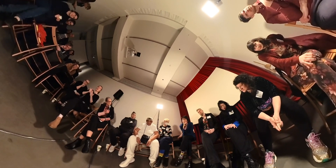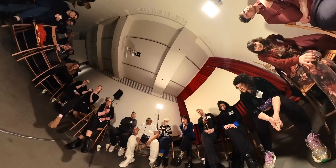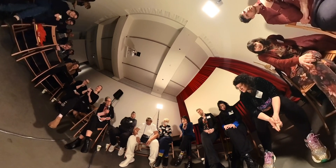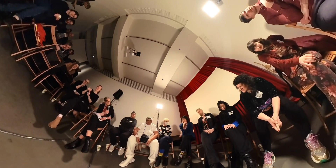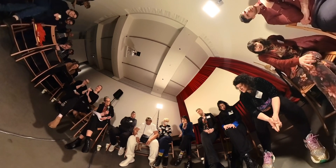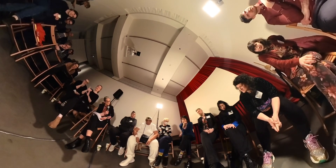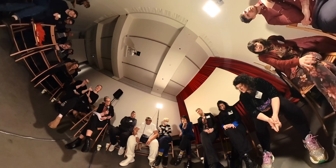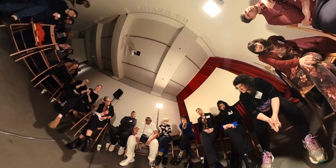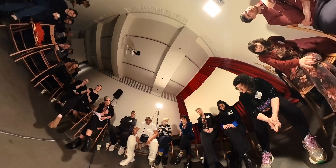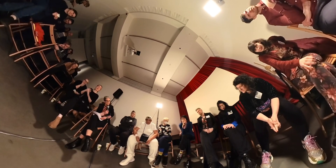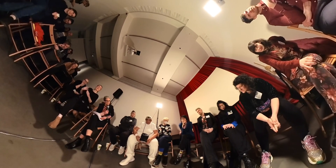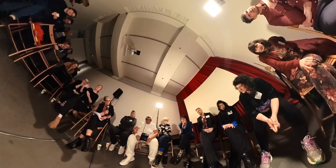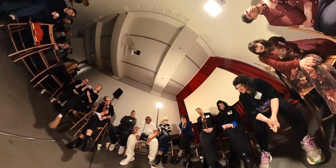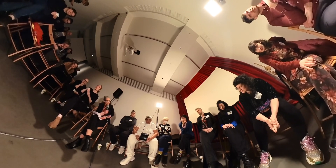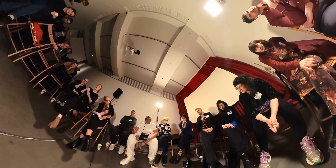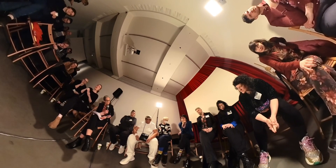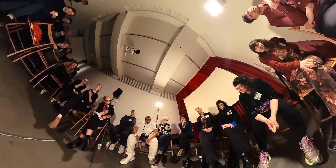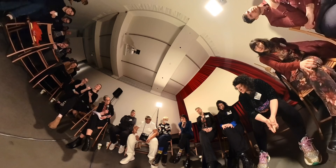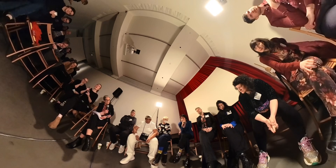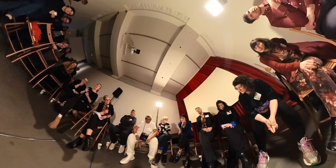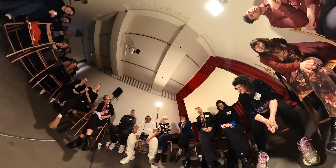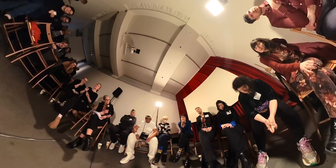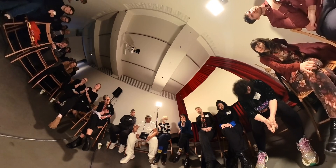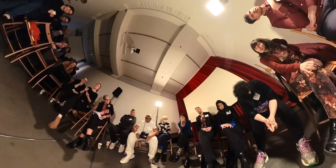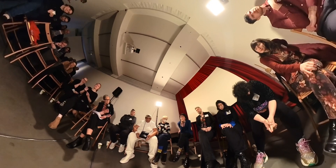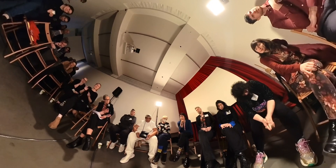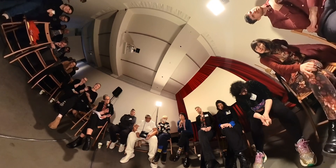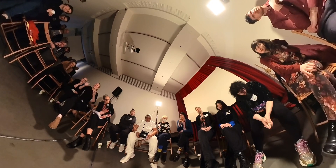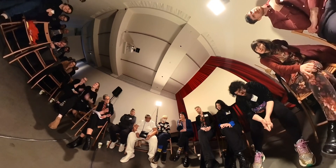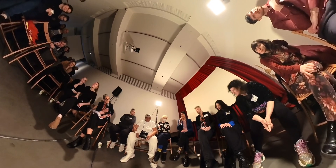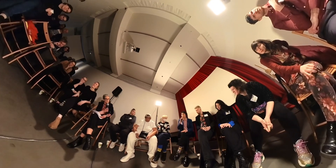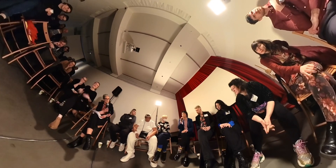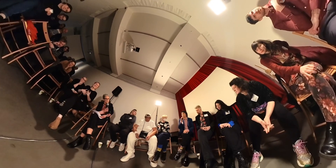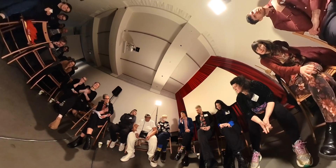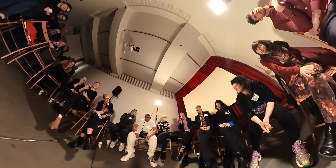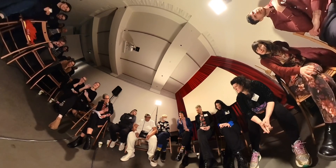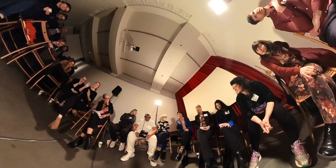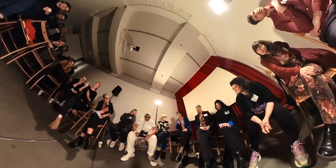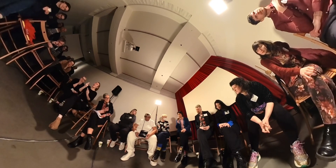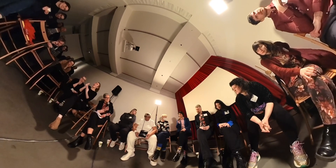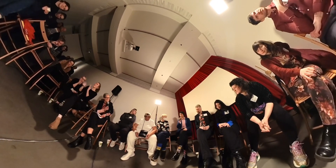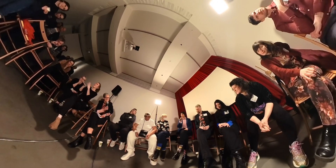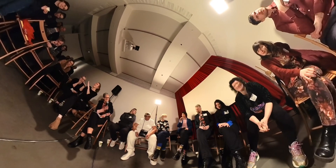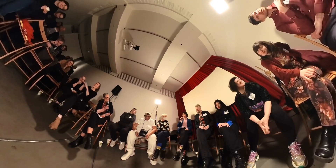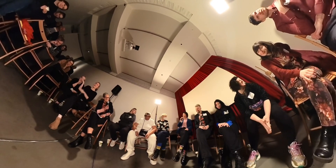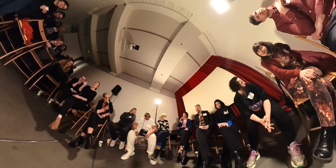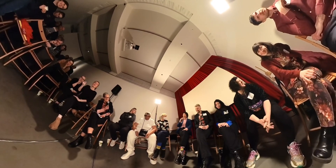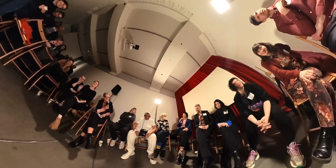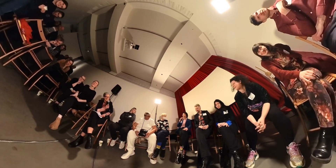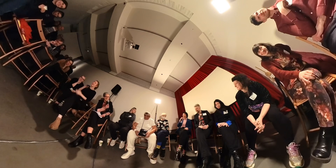tak vlastně bylo, tak to byl vlastně nějaký jakoby ten začátek. Já mě se zdá, že já mám tendenci odpovídat úplně něco jiného, než jako